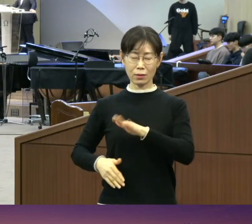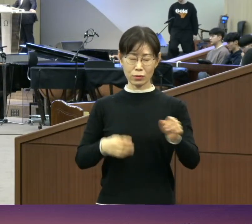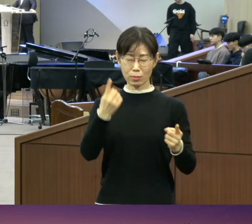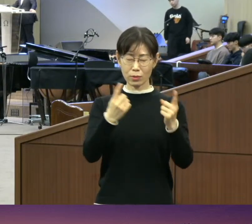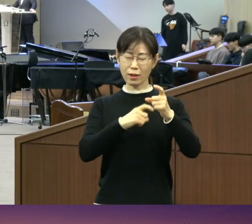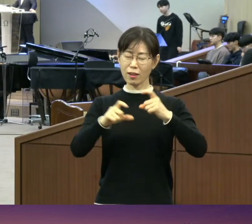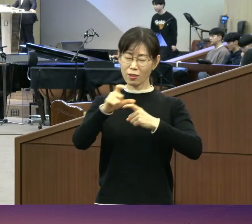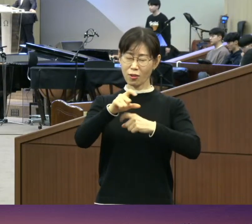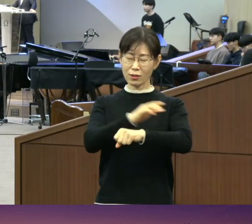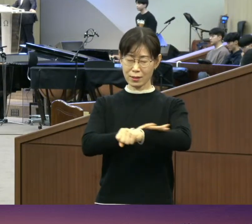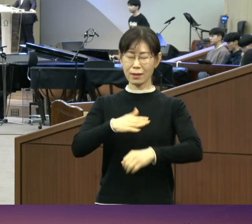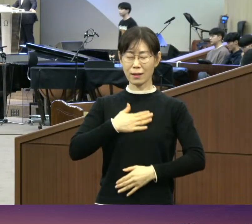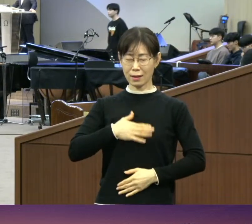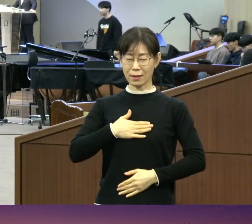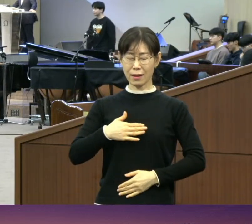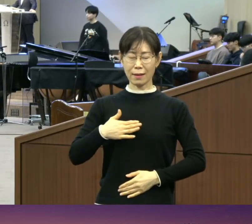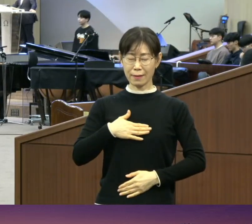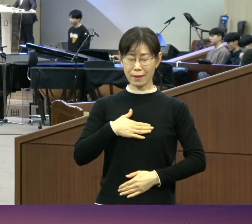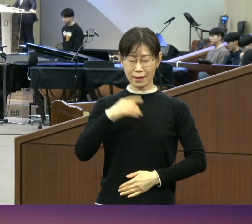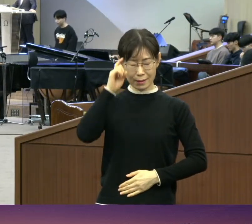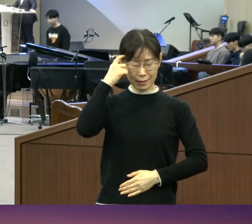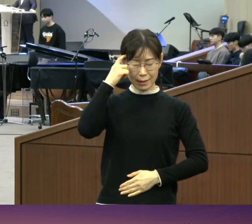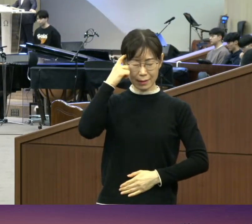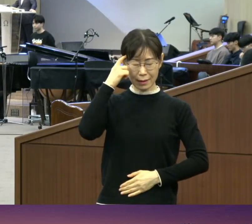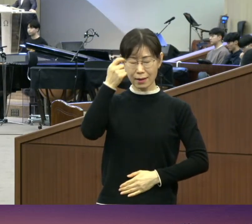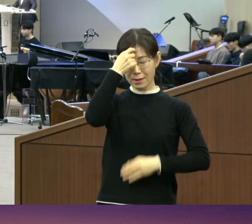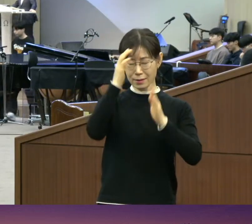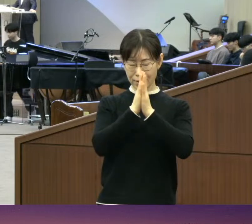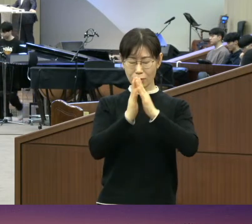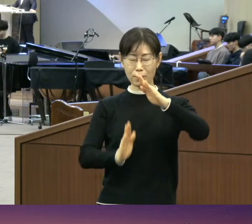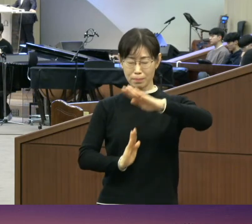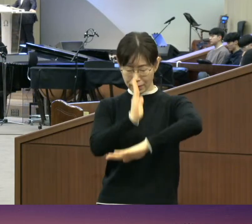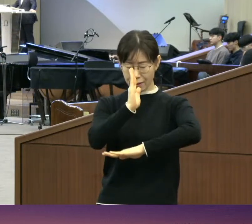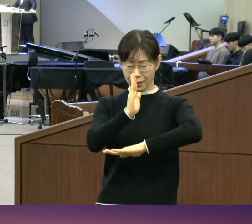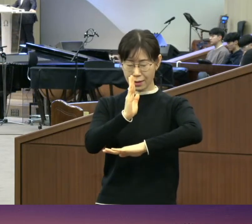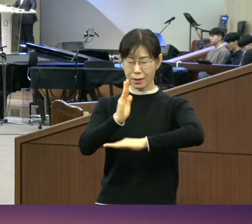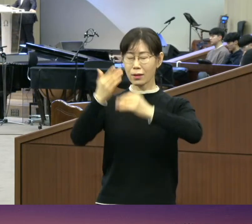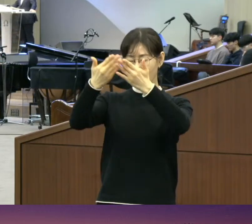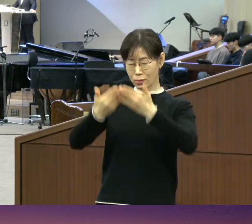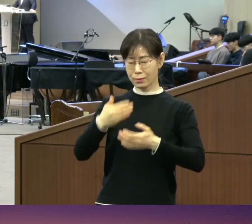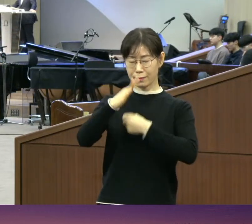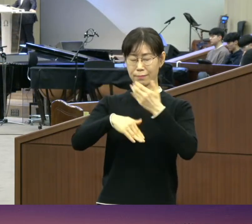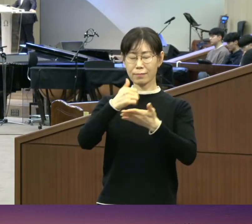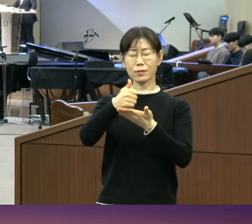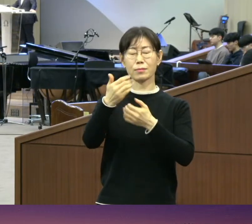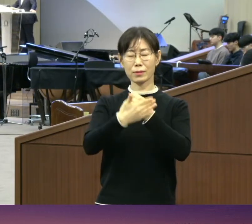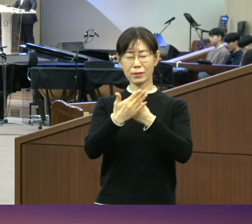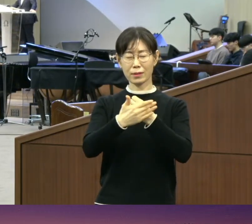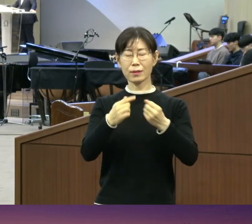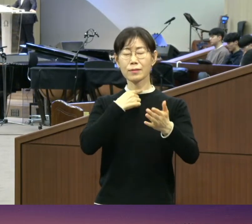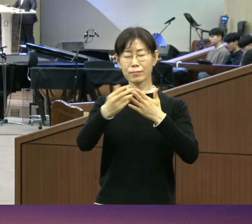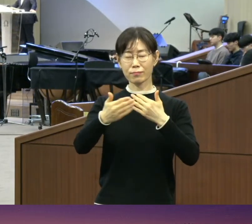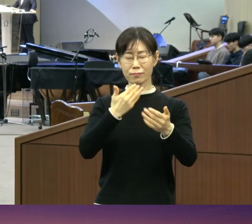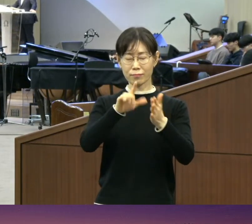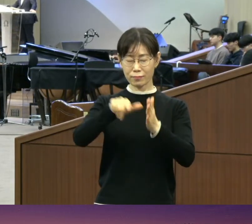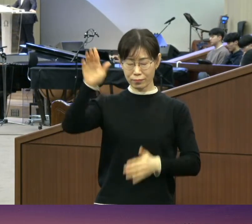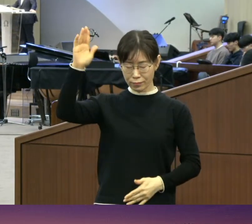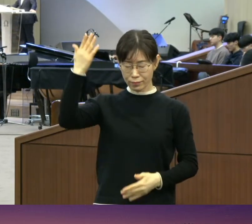우리를 더 잘 아시고 우리가 구하고 생각하는 것보다 더 넘치도록 부어주시는 하나님의 은혜를 누리게 하여